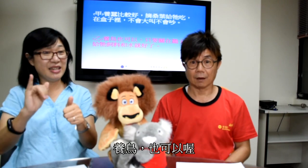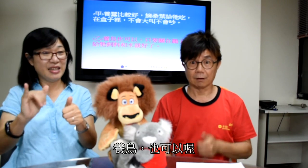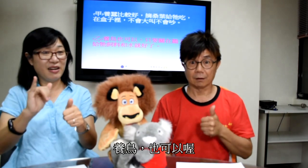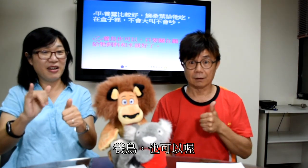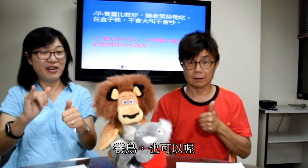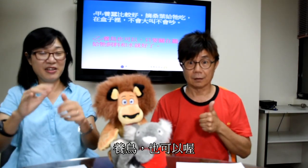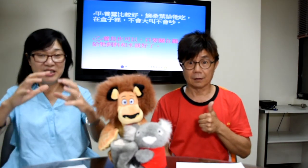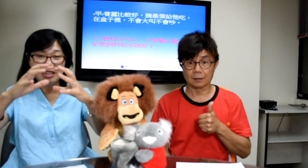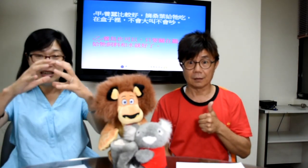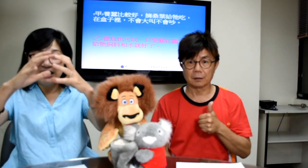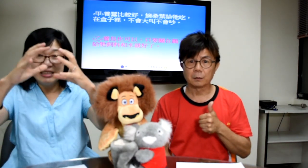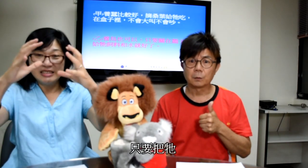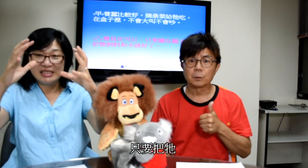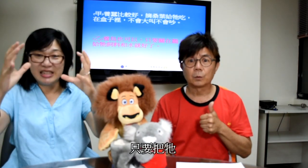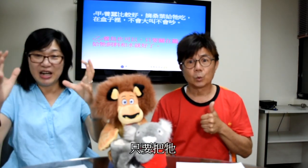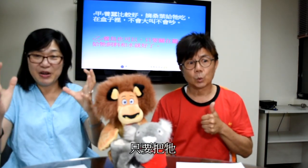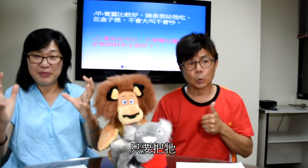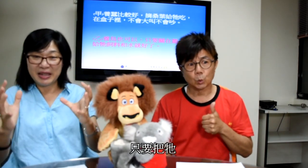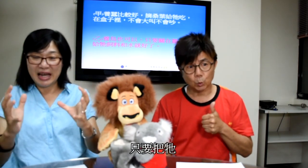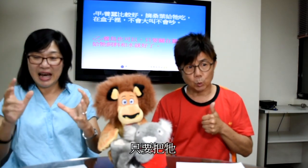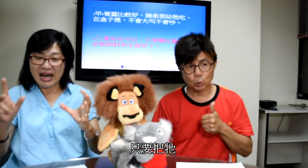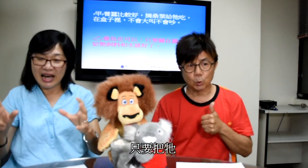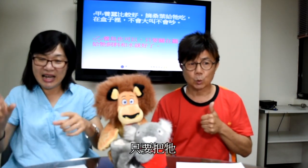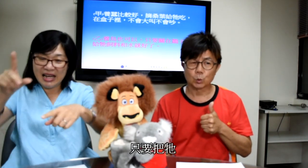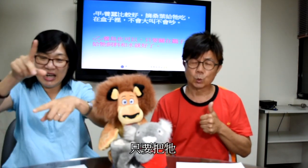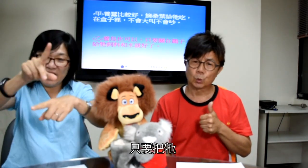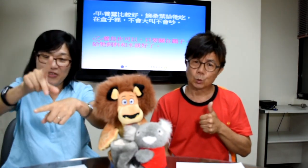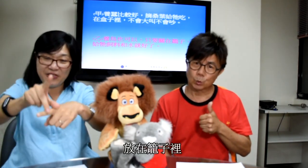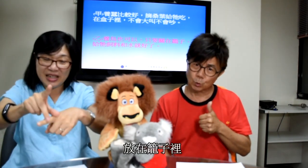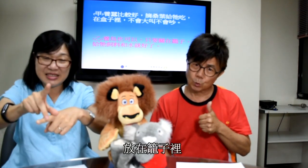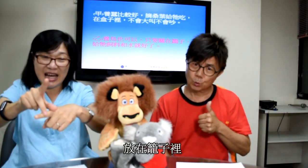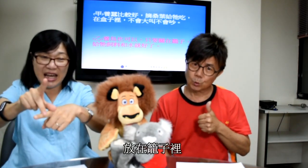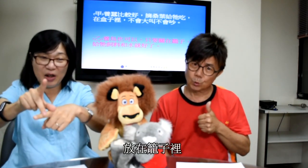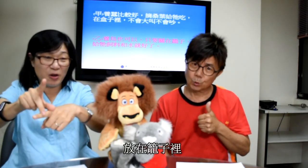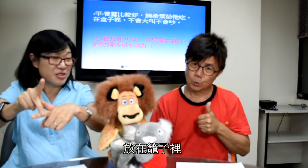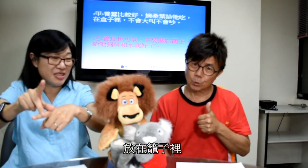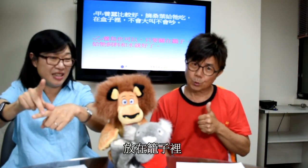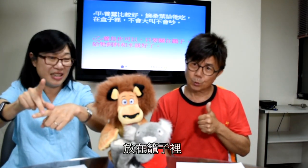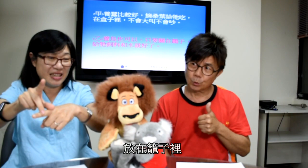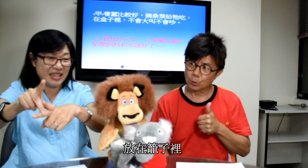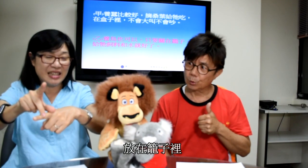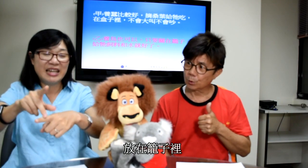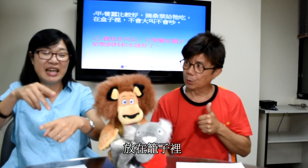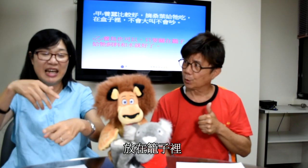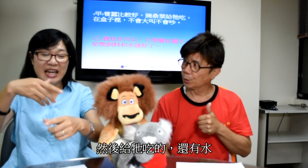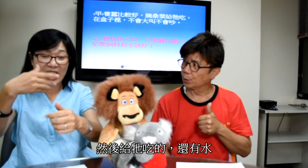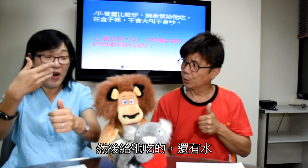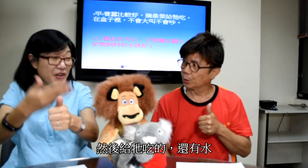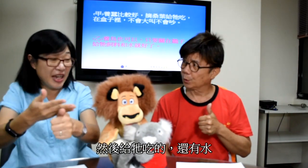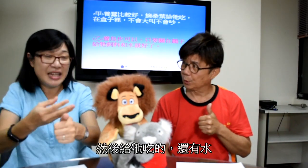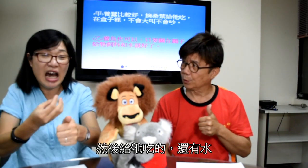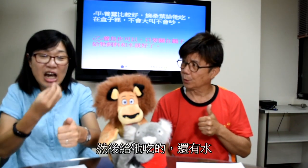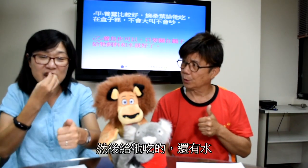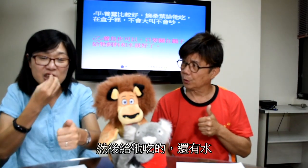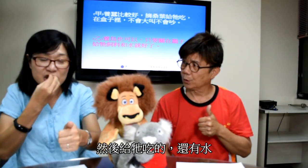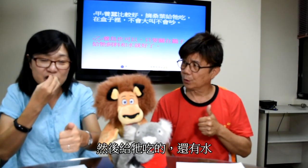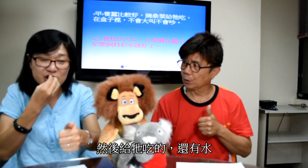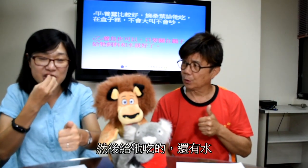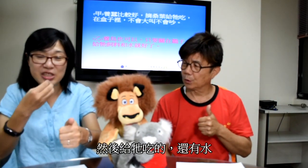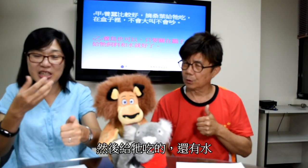哦，只要把它放在笼子里，然后给它吃的